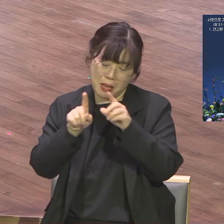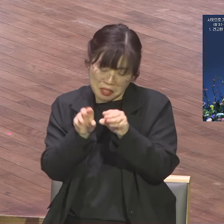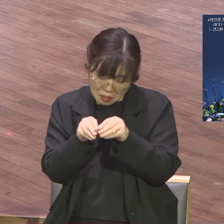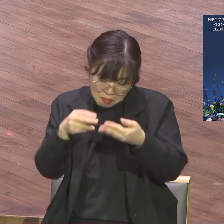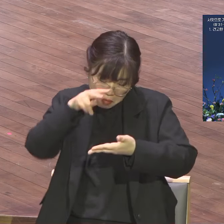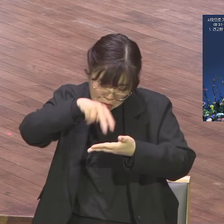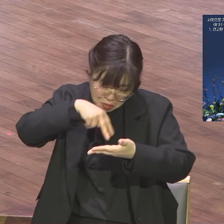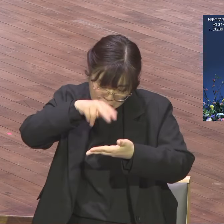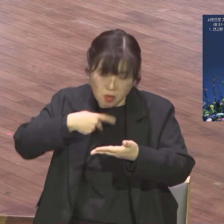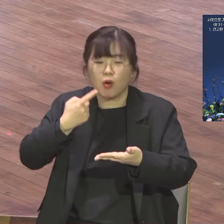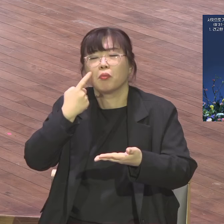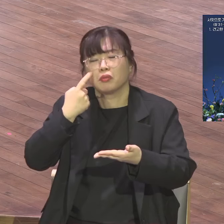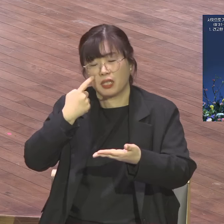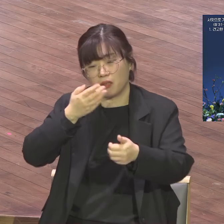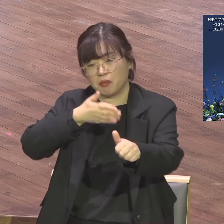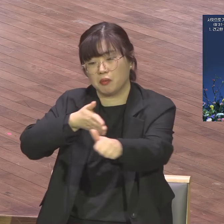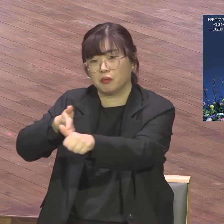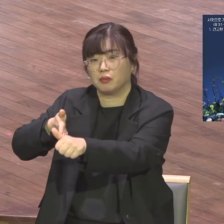입에서 줄줄 나올 때까지.